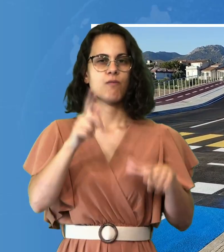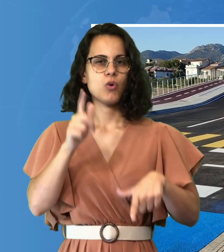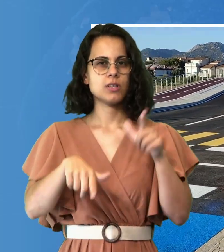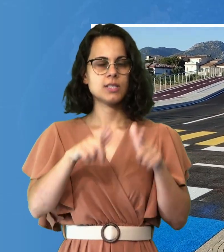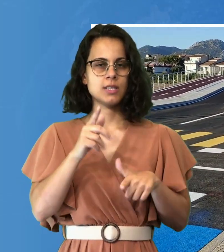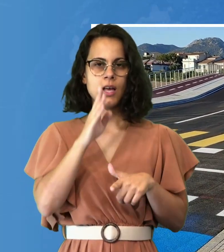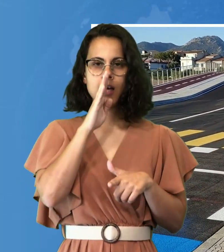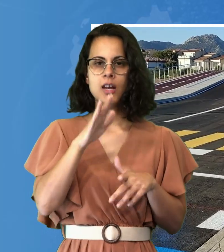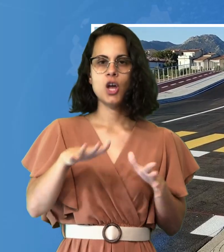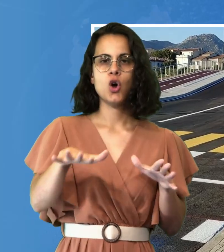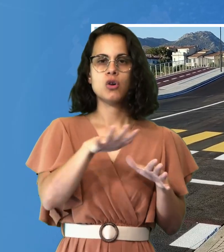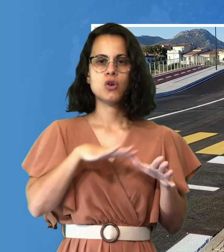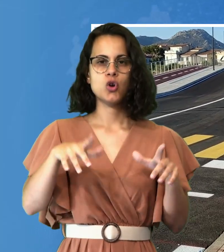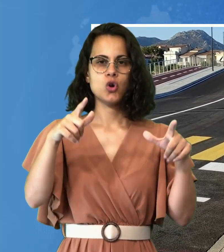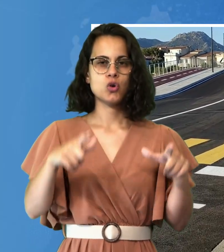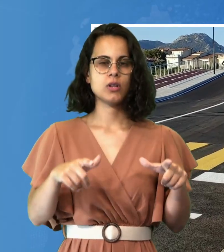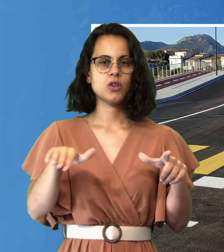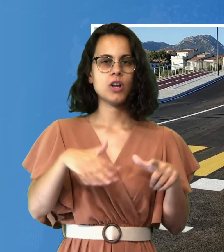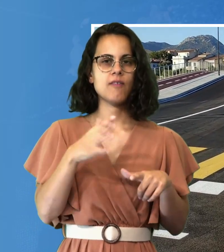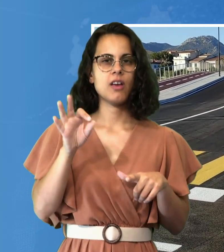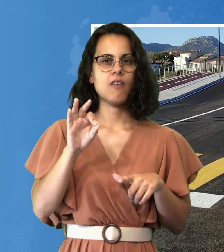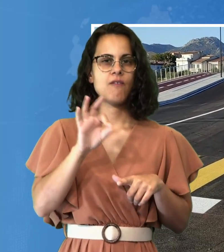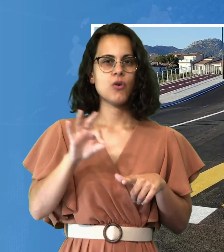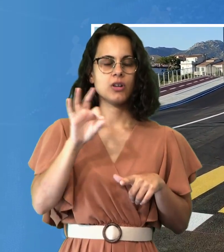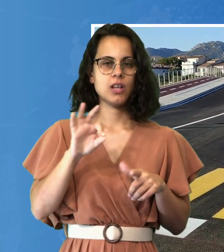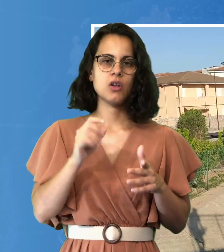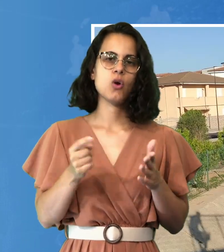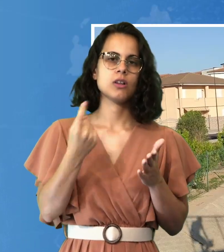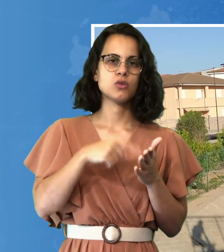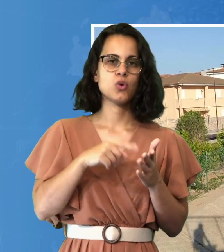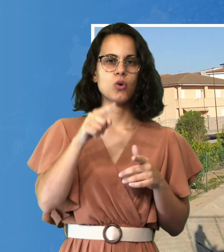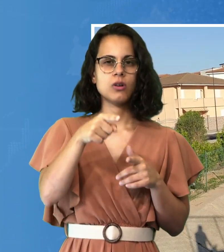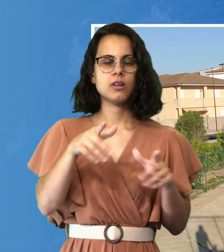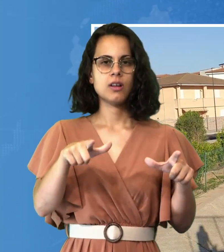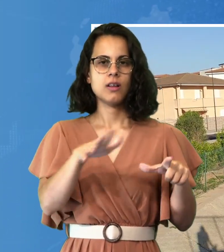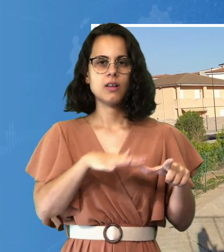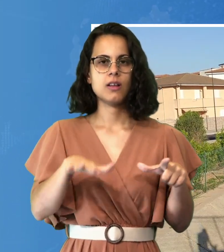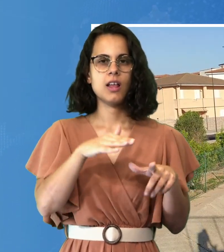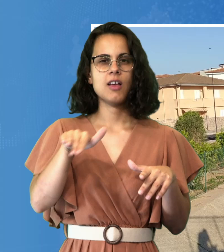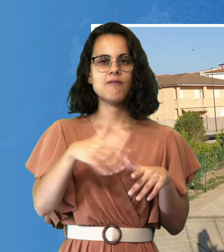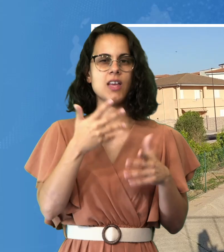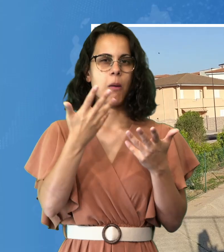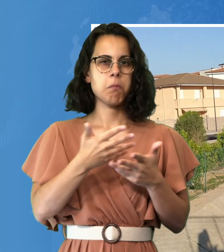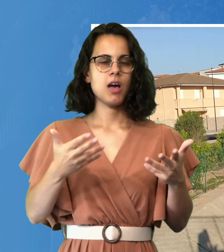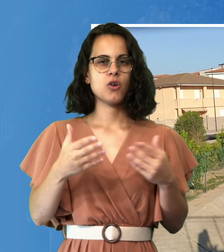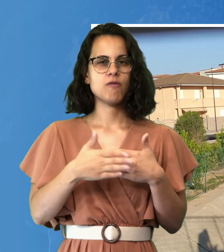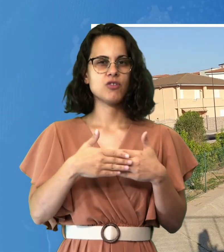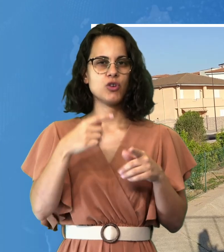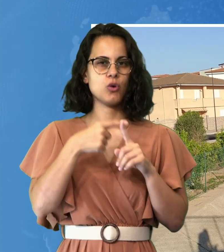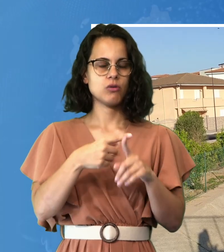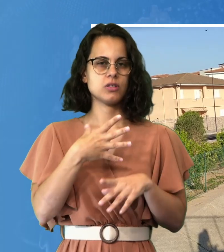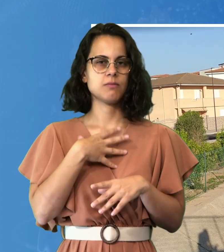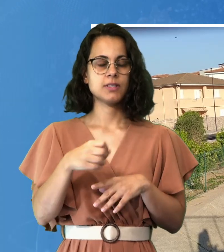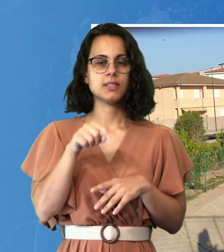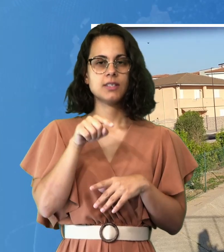nella rotatoria di via Forteleoni per poi tornare su quella all'inizio di via Faustanoce davanti alla Croce Bianca. Un'opera che